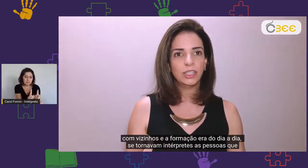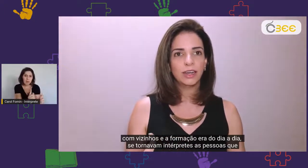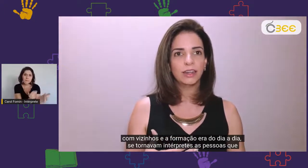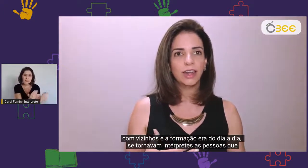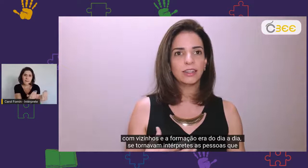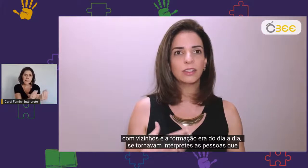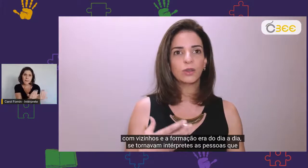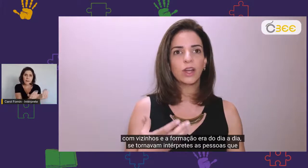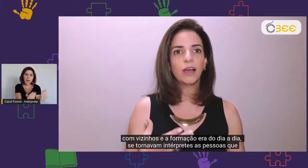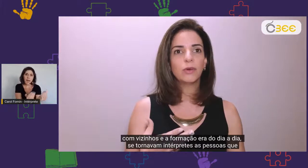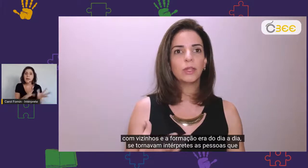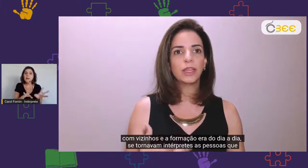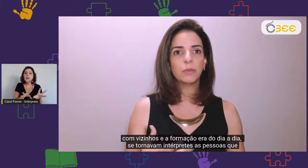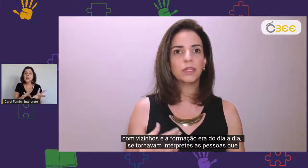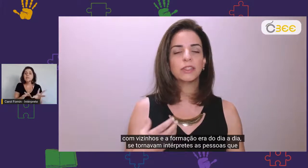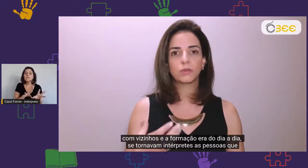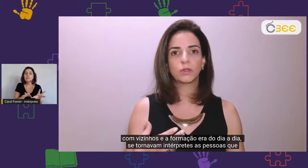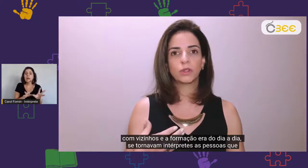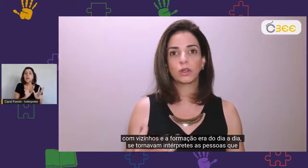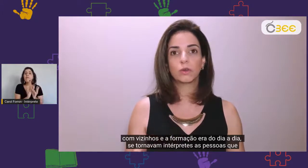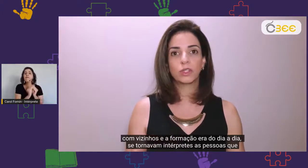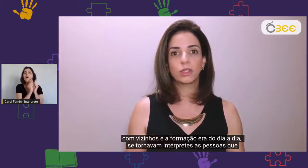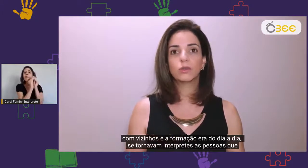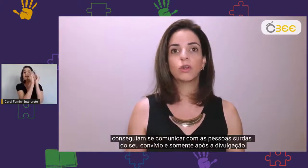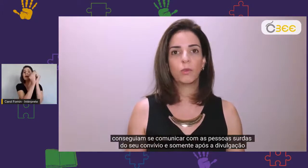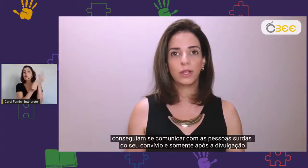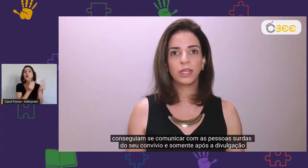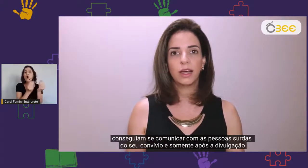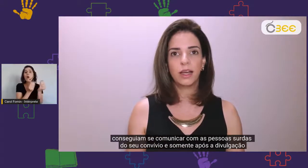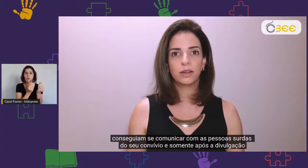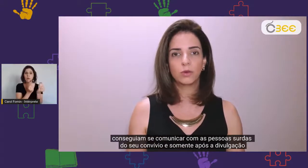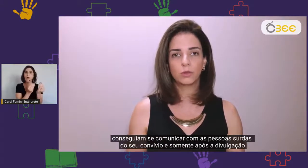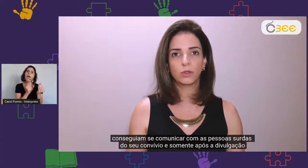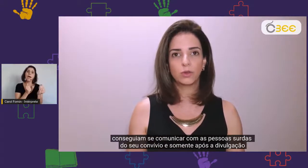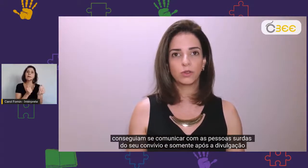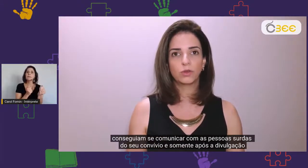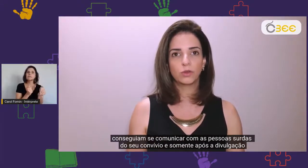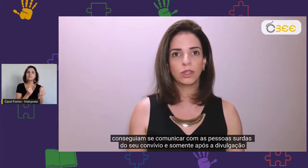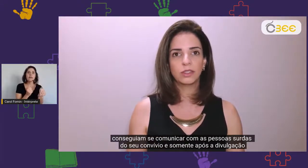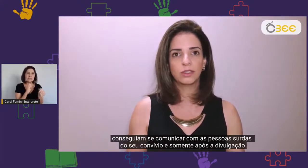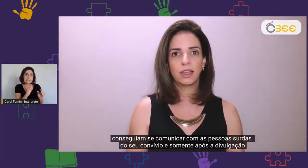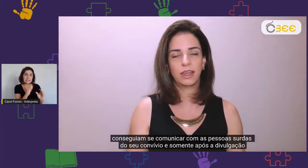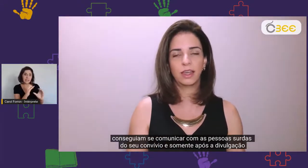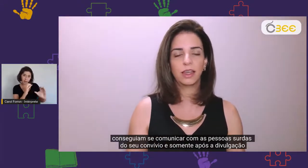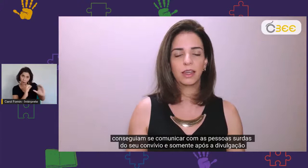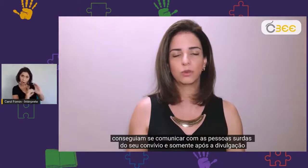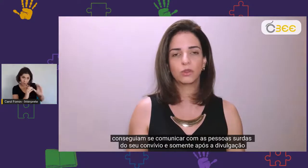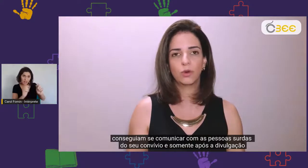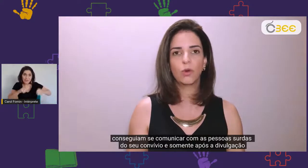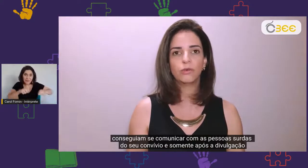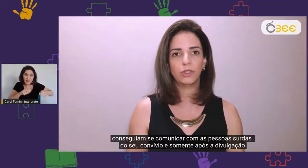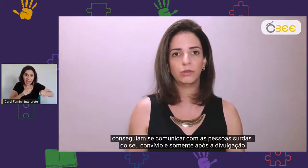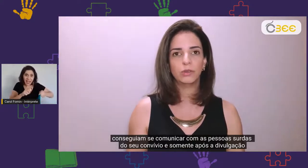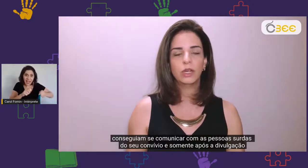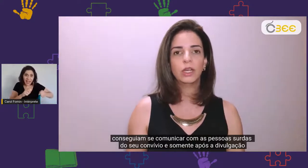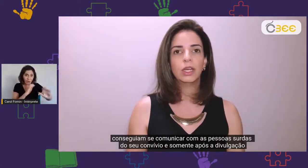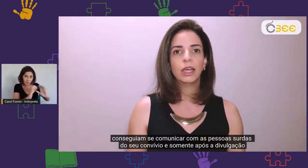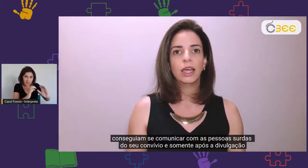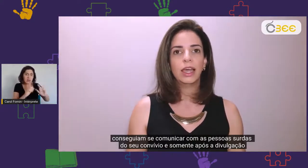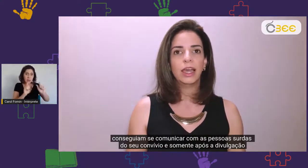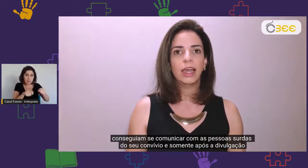dia a dia, né? Se tornavam intérpretes as pessoas que conseguiam se comunicar com as pessoas surdas do seu